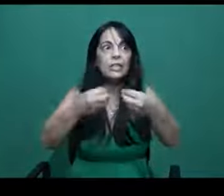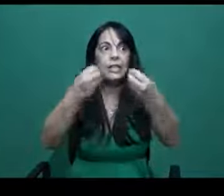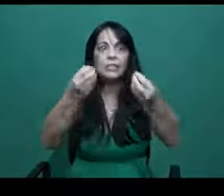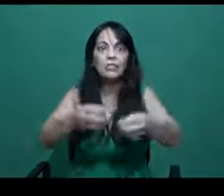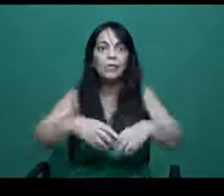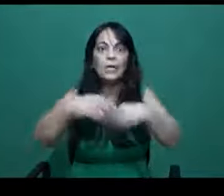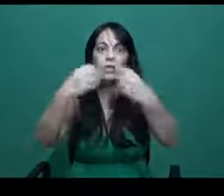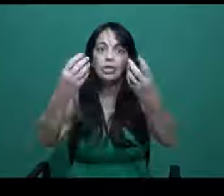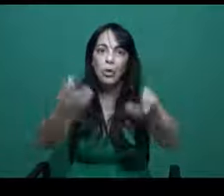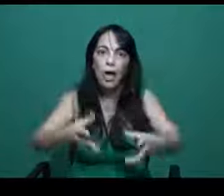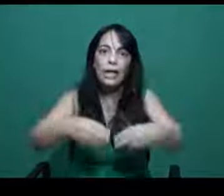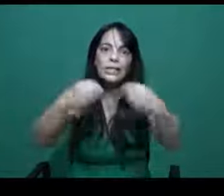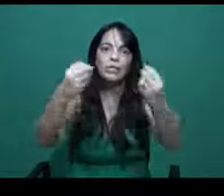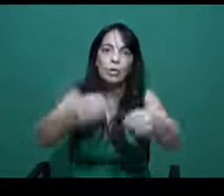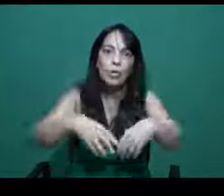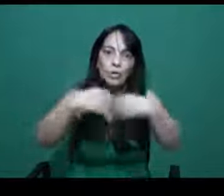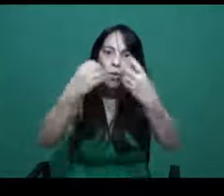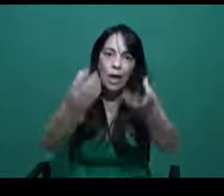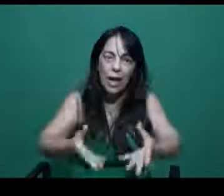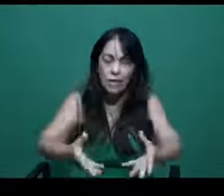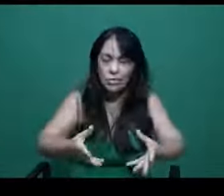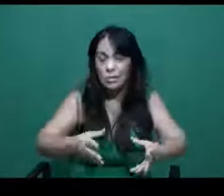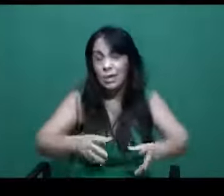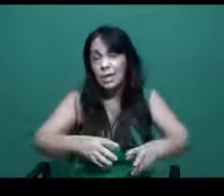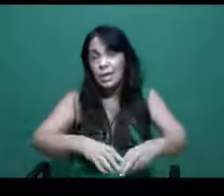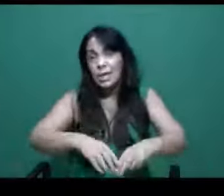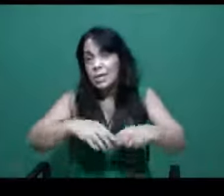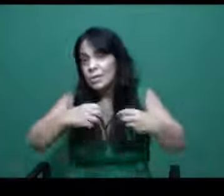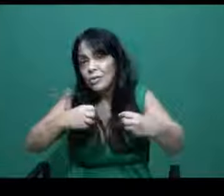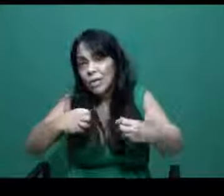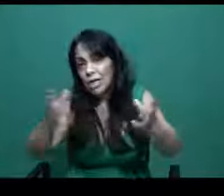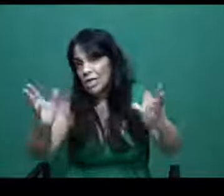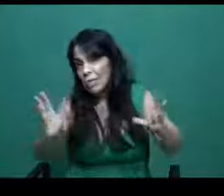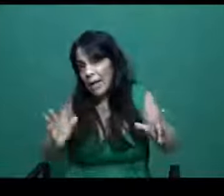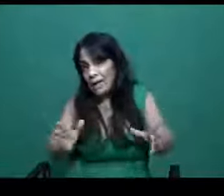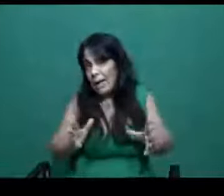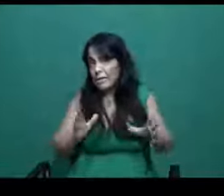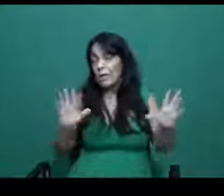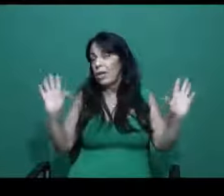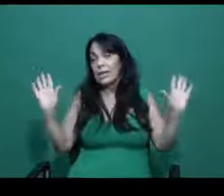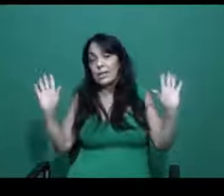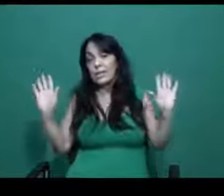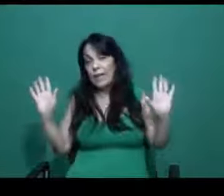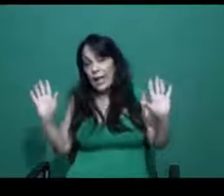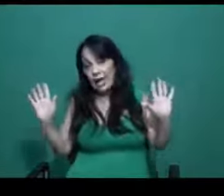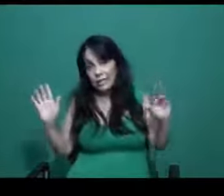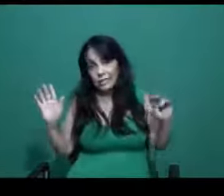das informações corretas, no momento correto, isso foi despertado só nessa atividade.